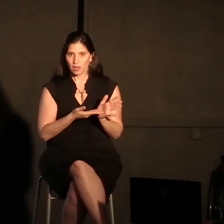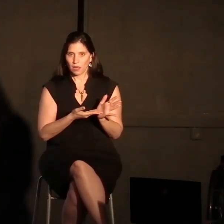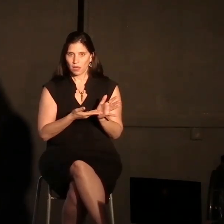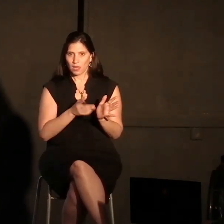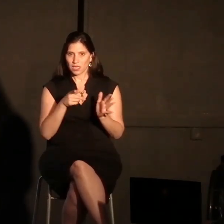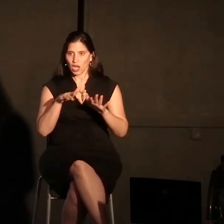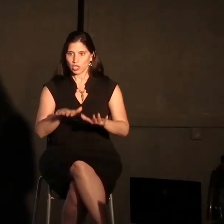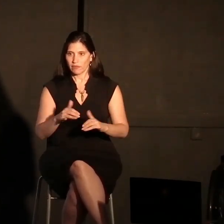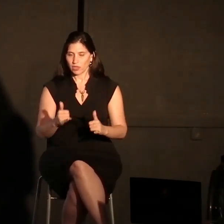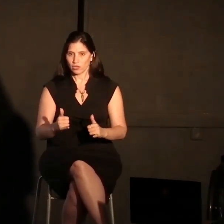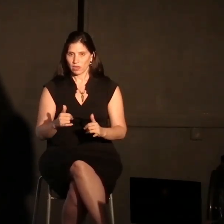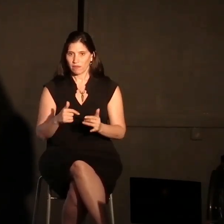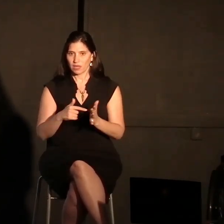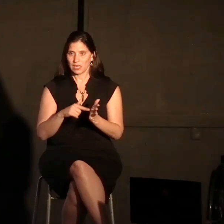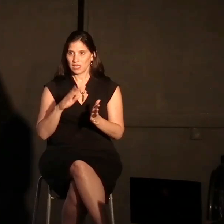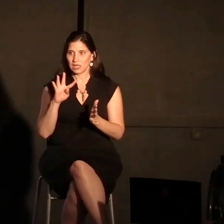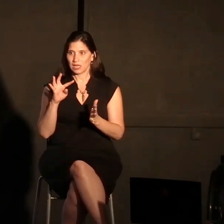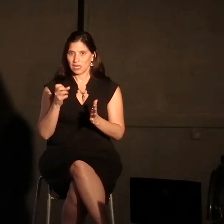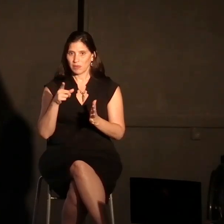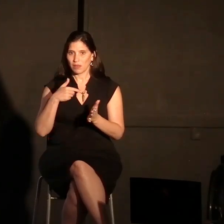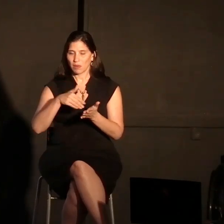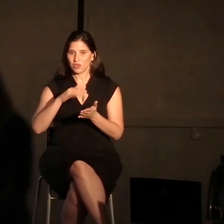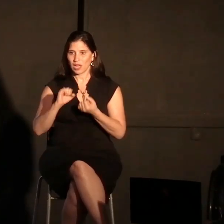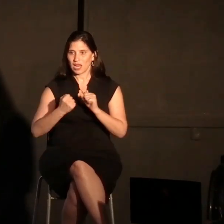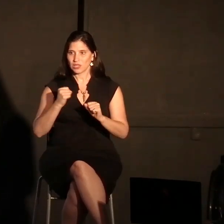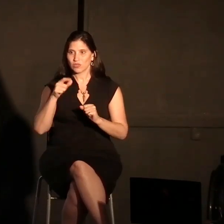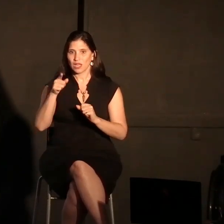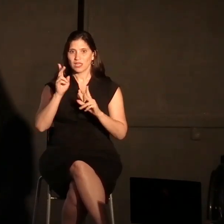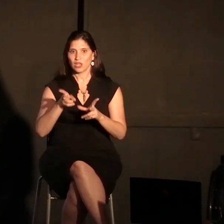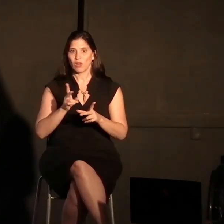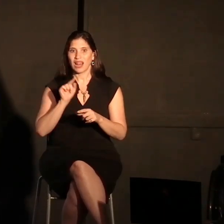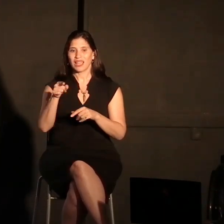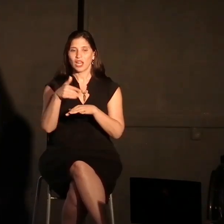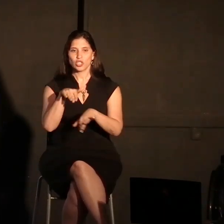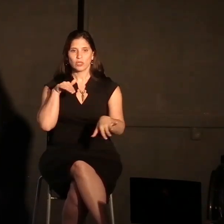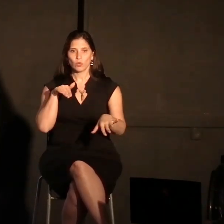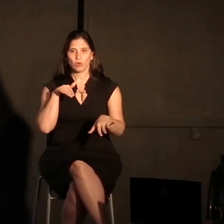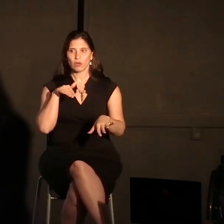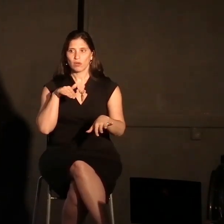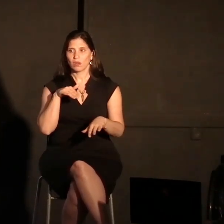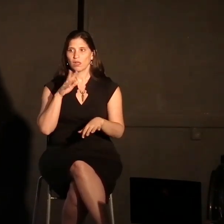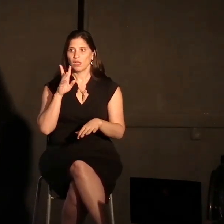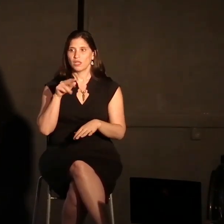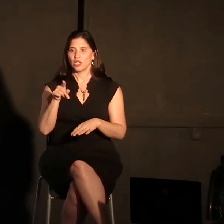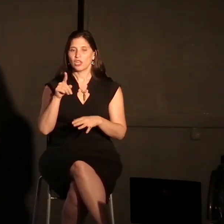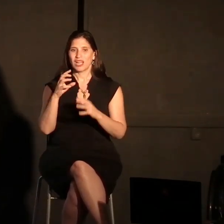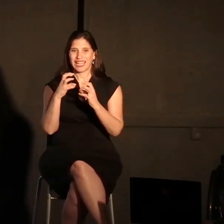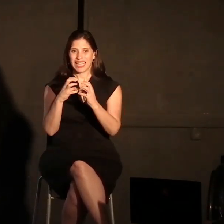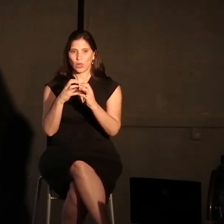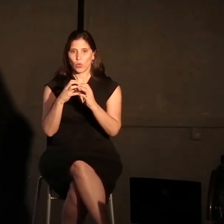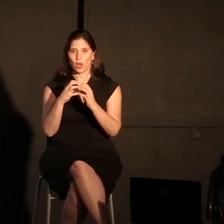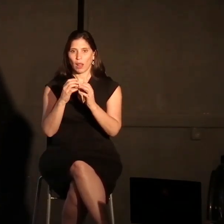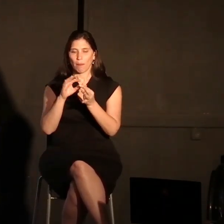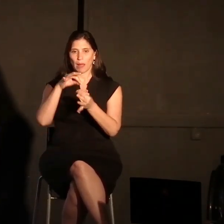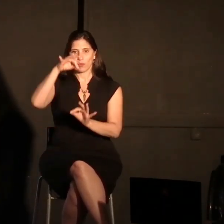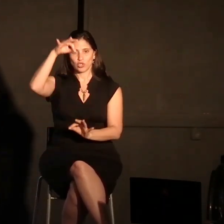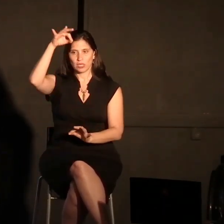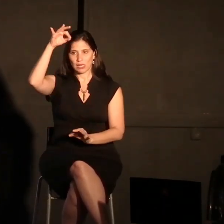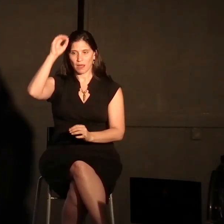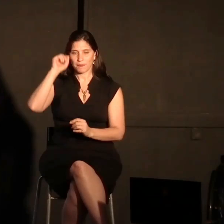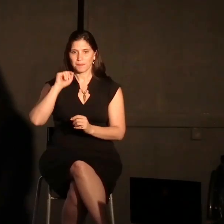צריכה לשבת עכשיו כי אם את ממשיכה לזוז את יכולה להגיע לשיתוק יש לך גידול גידול בעמוד